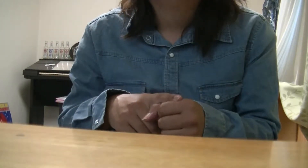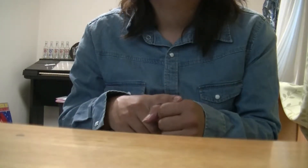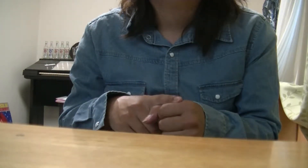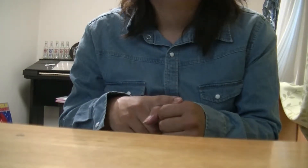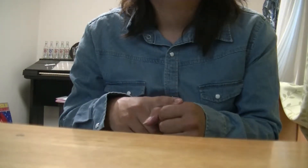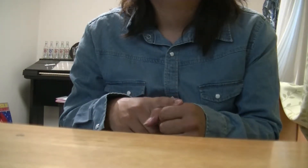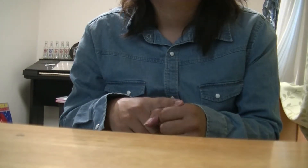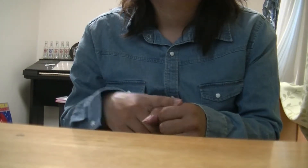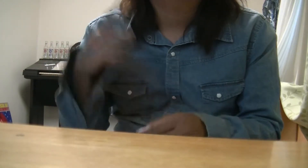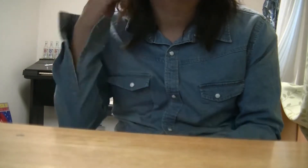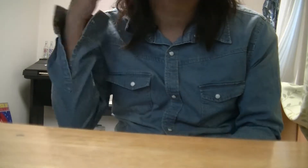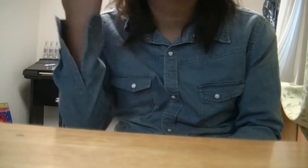知るんじゃないと思うんです。